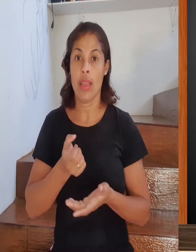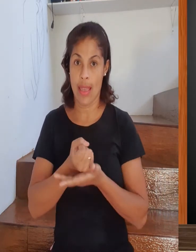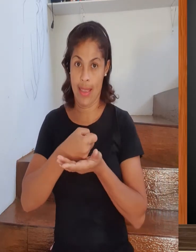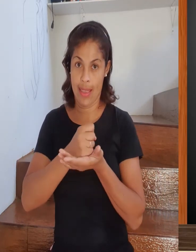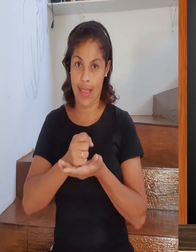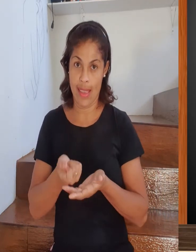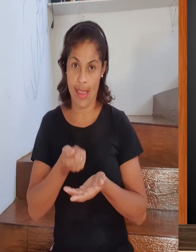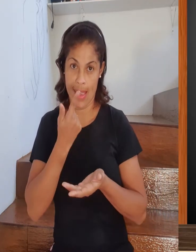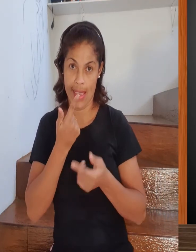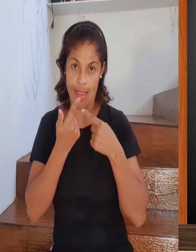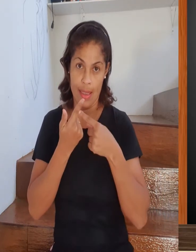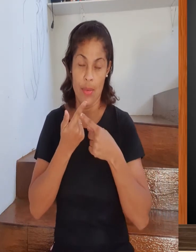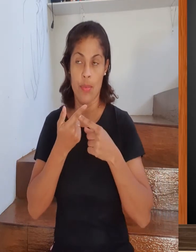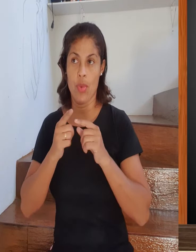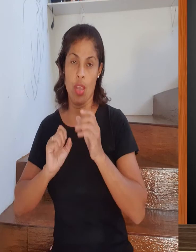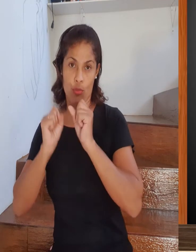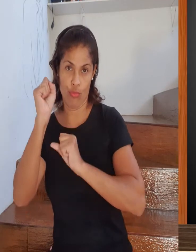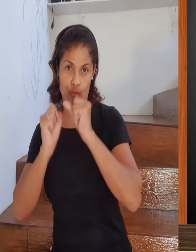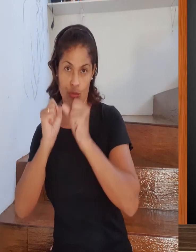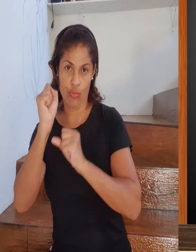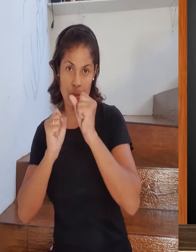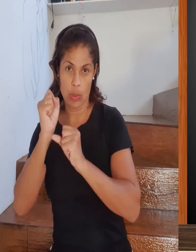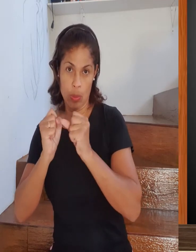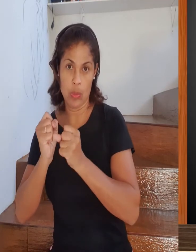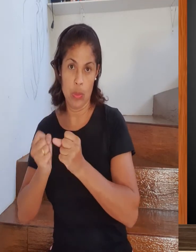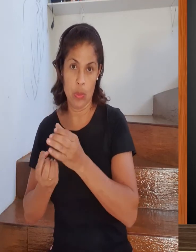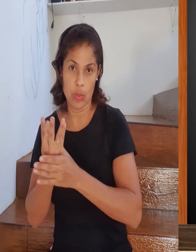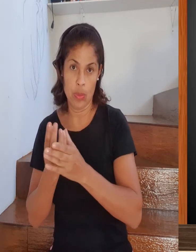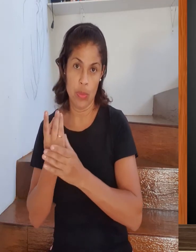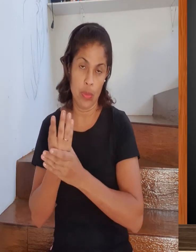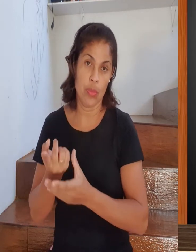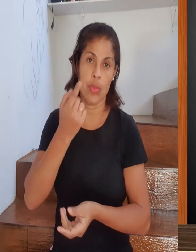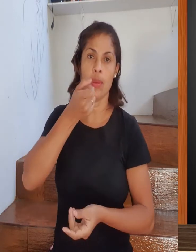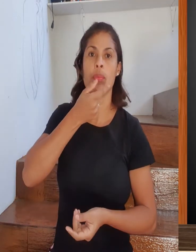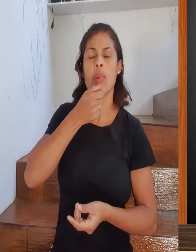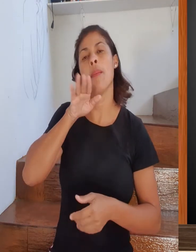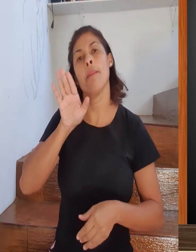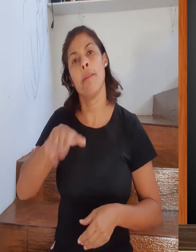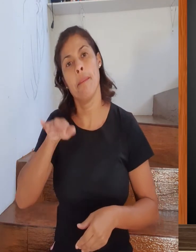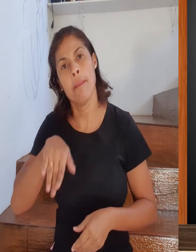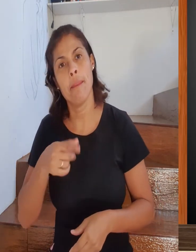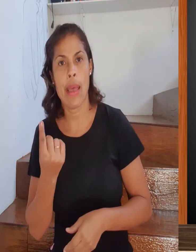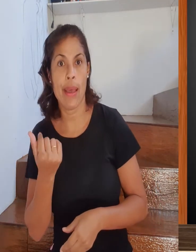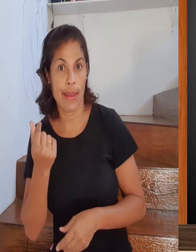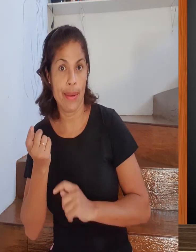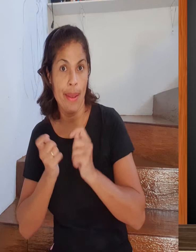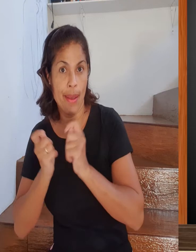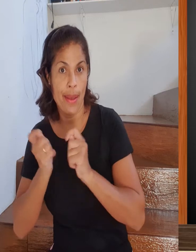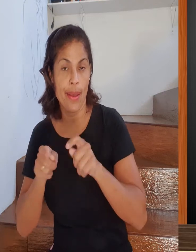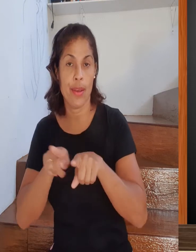os medicamentos, quando industrializados para serem administrados por via oral, são mais